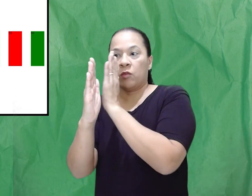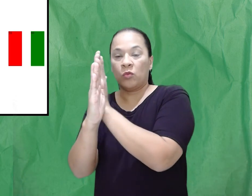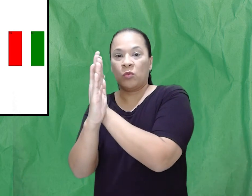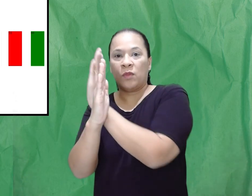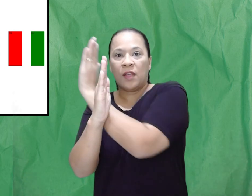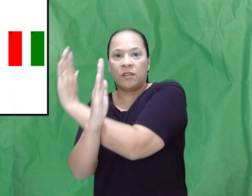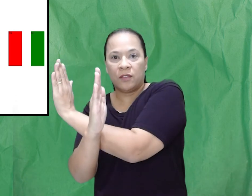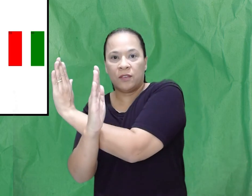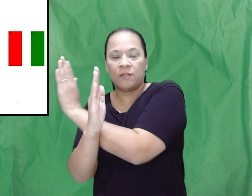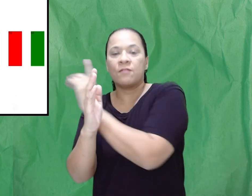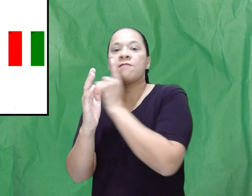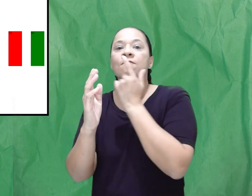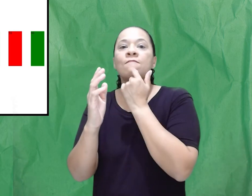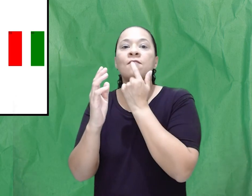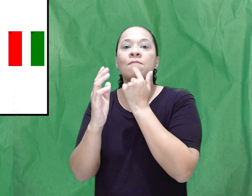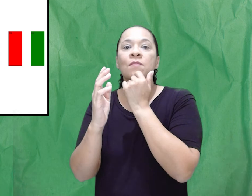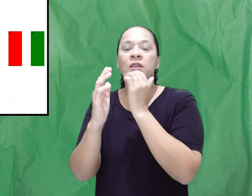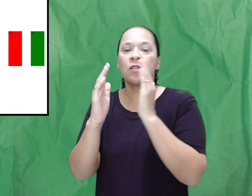posso utilizar